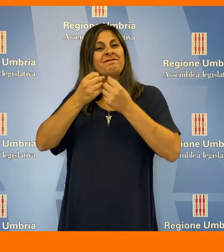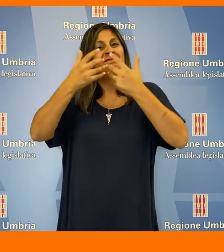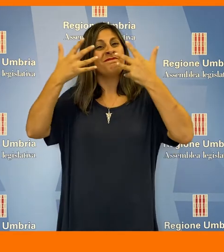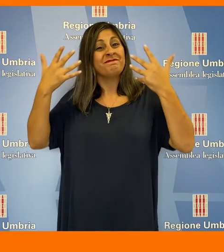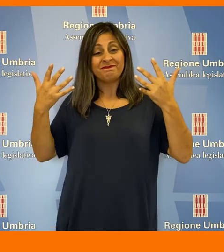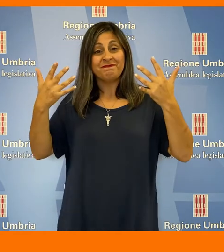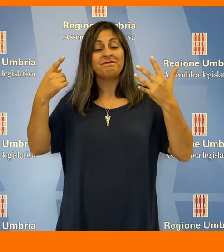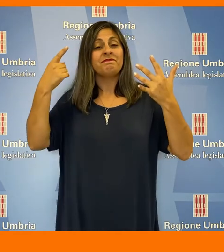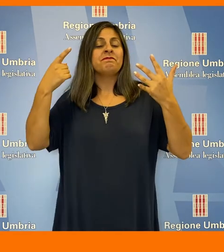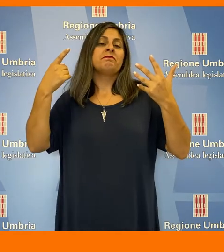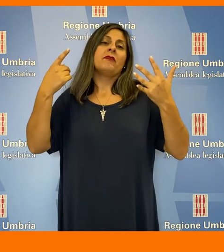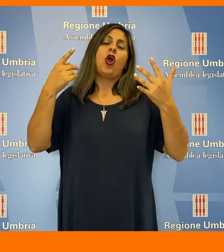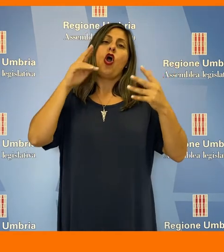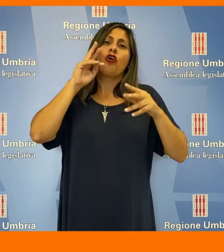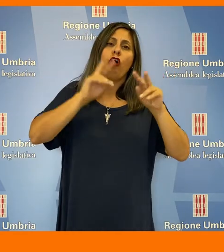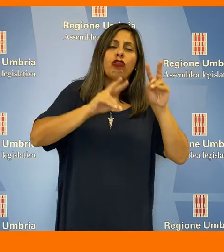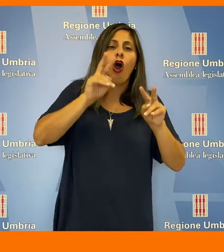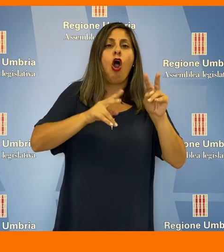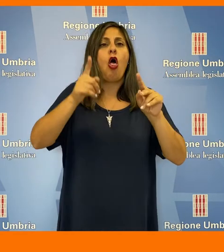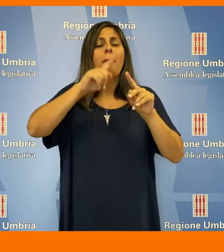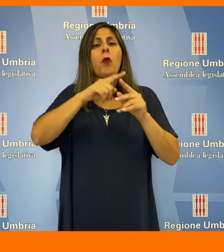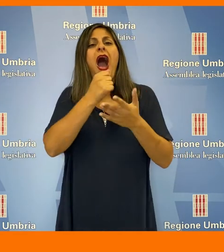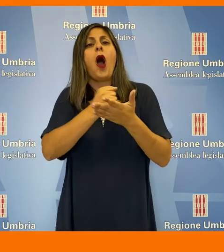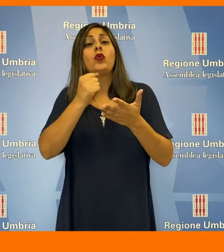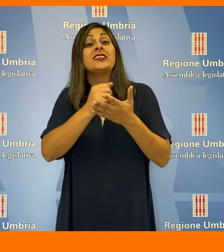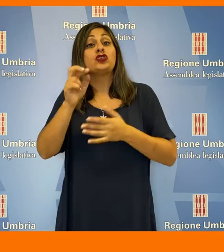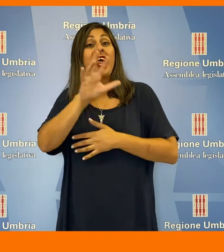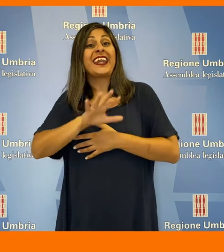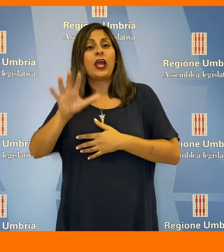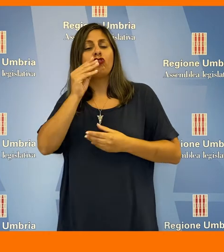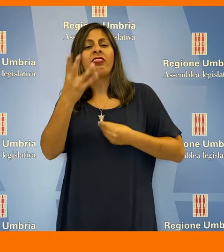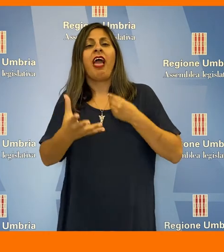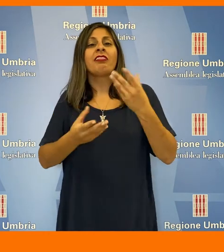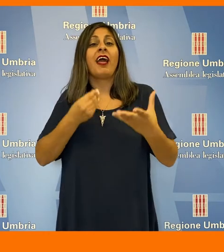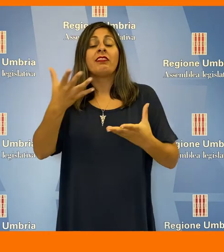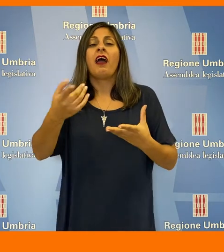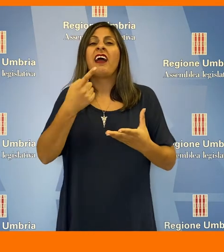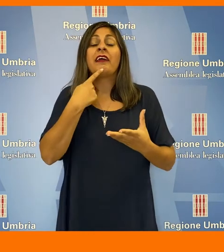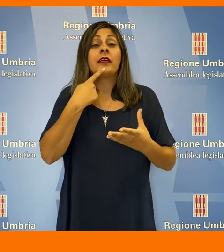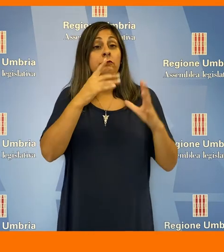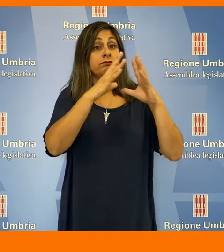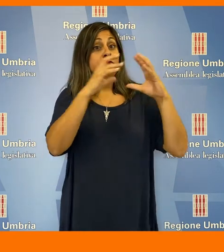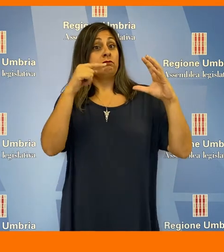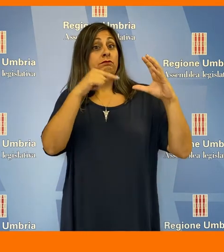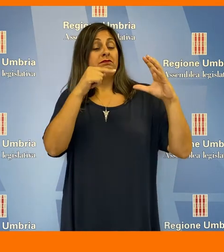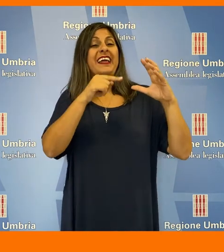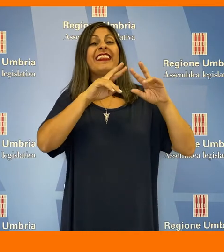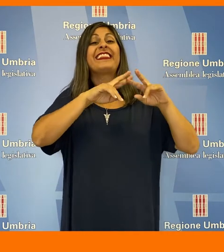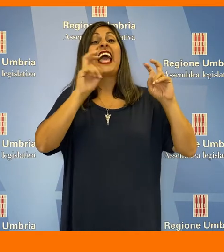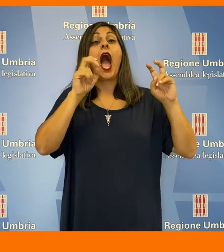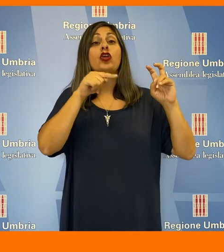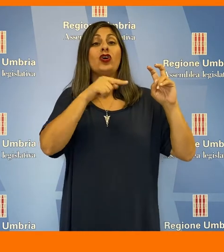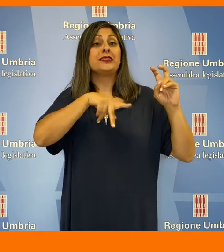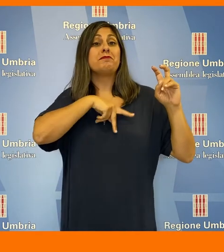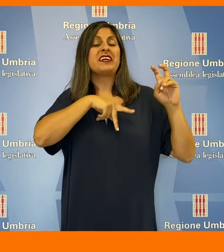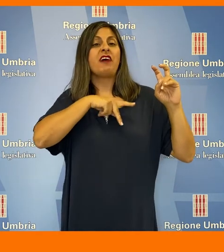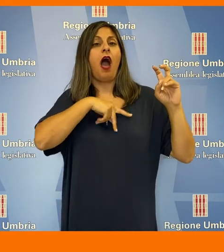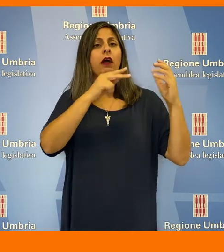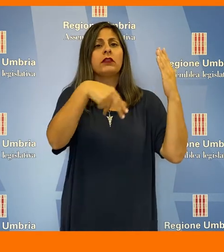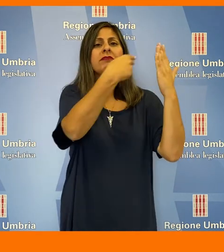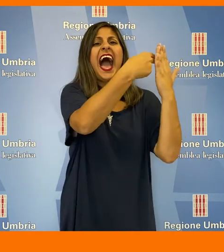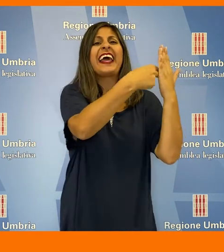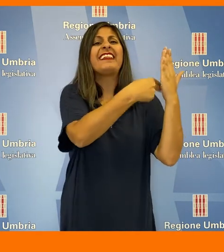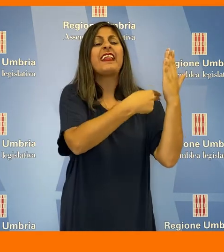di spiegare l'iter autorizzativo e dei controlli utilizzati dalla Regione per l'accreditamento dei centri